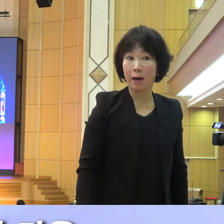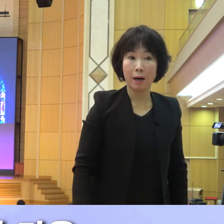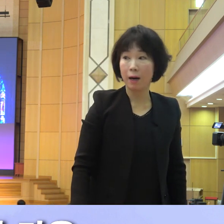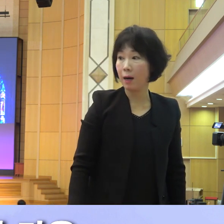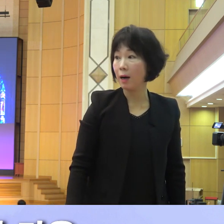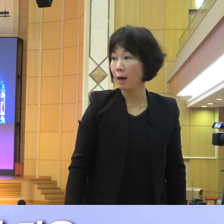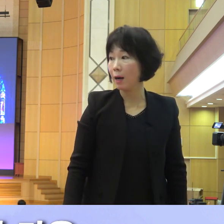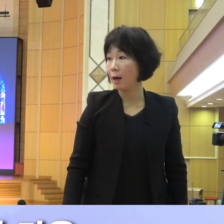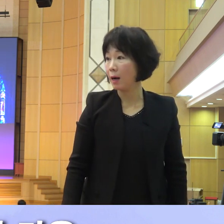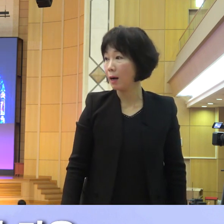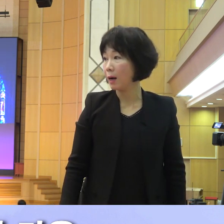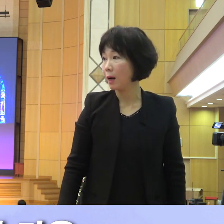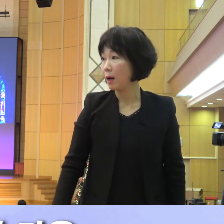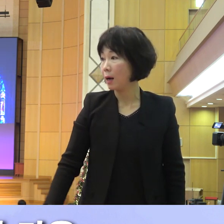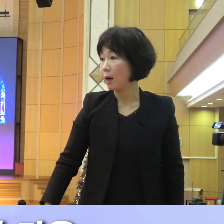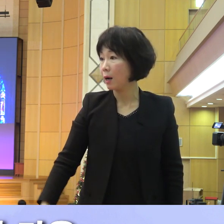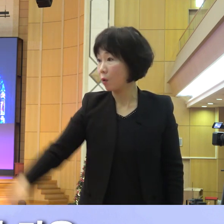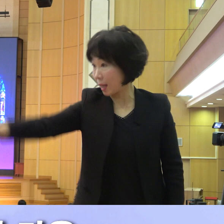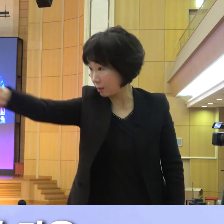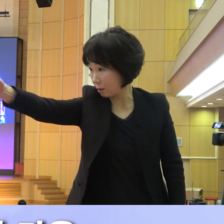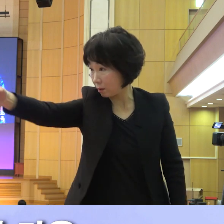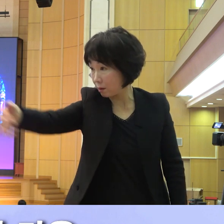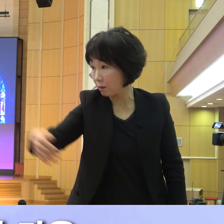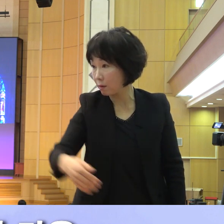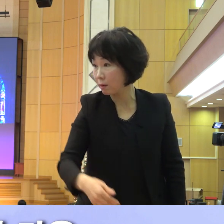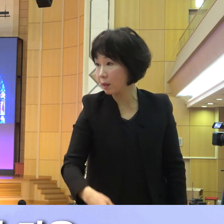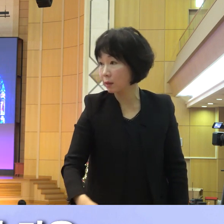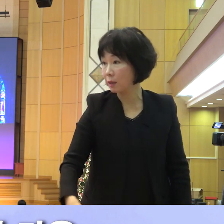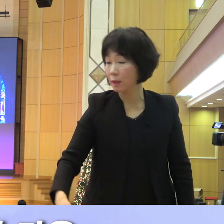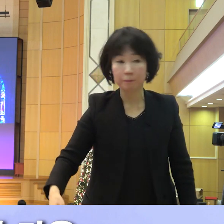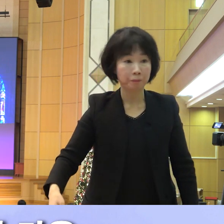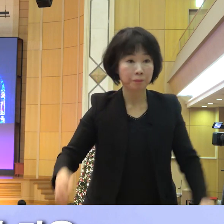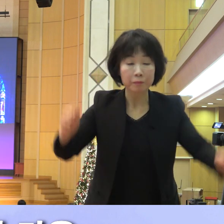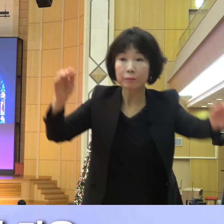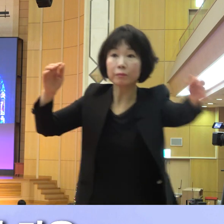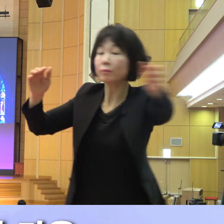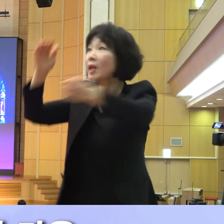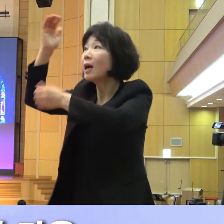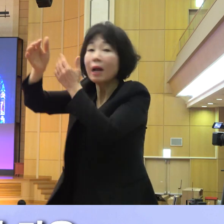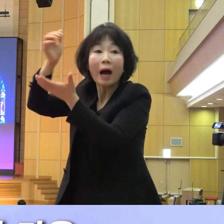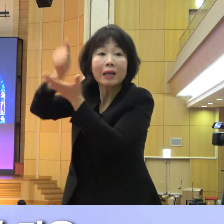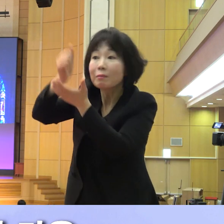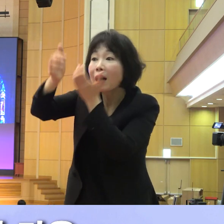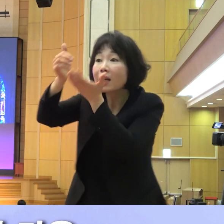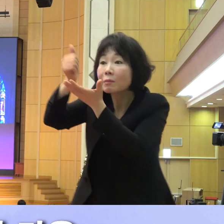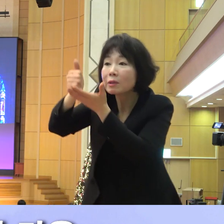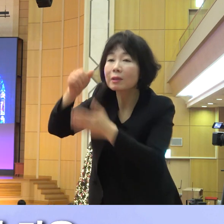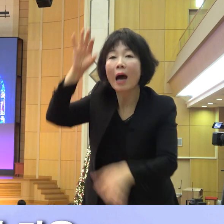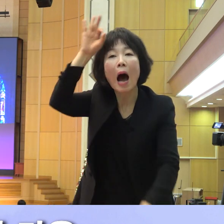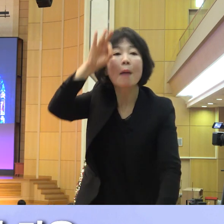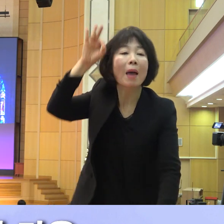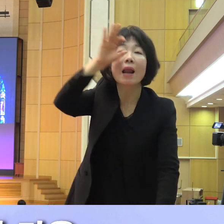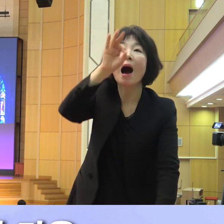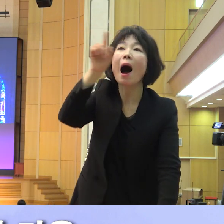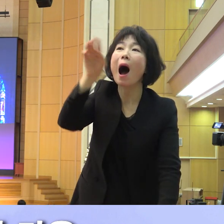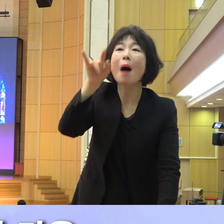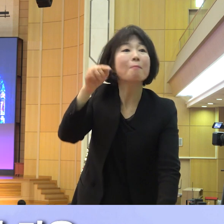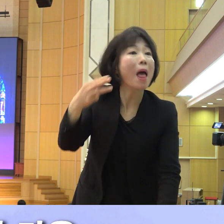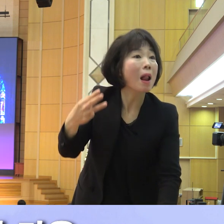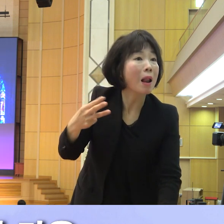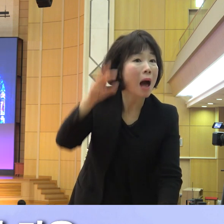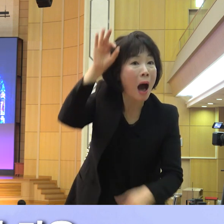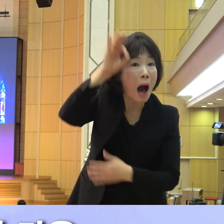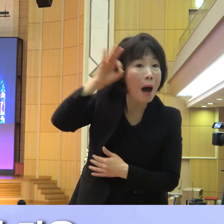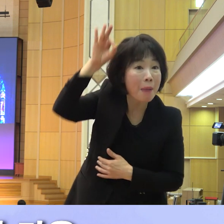오히려 멸망하는 것입니다. 하나님 앞에는 반드시 아벨처럼, 아벨이